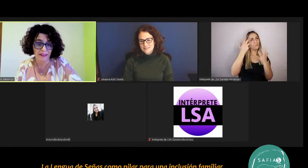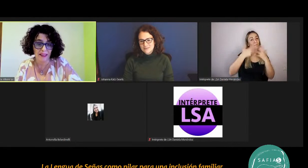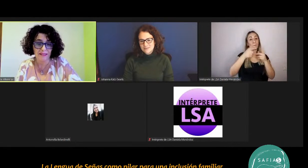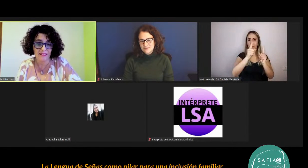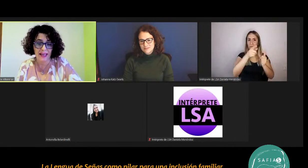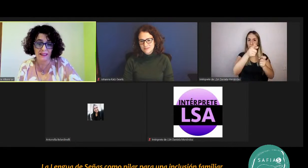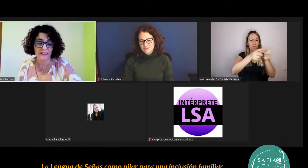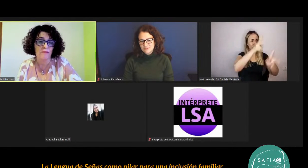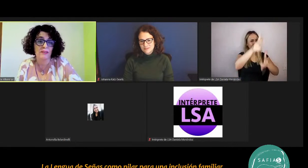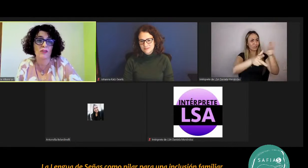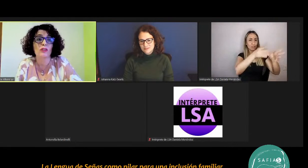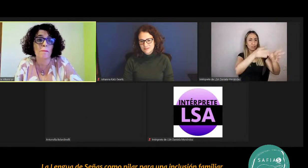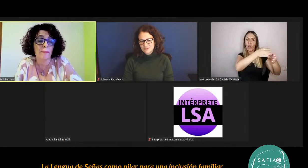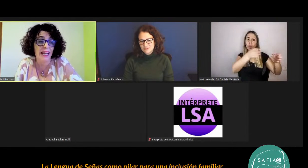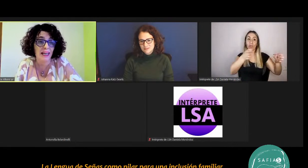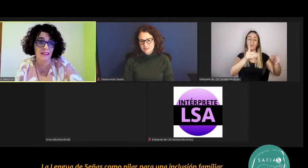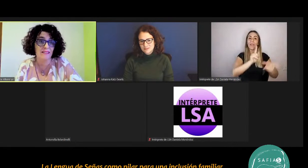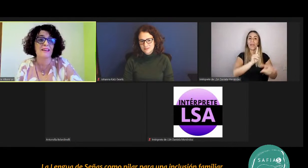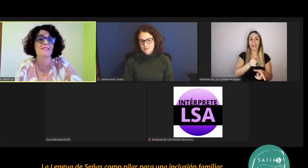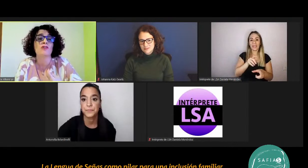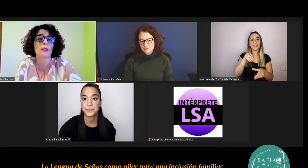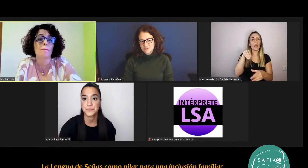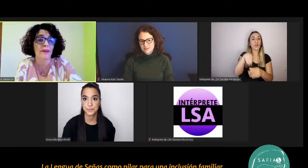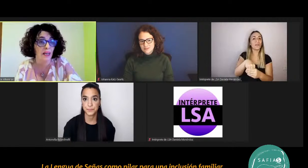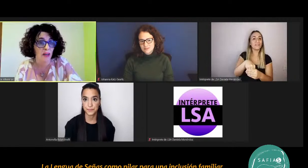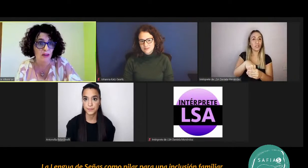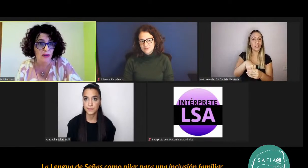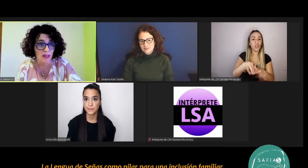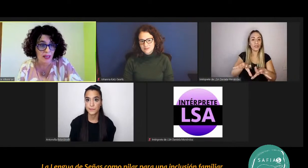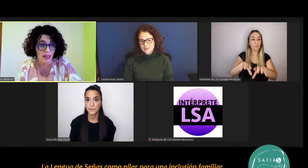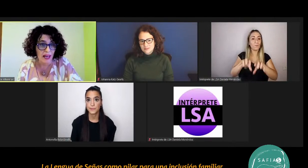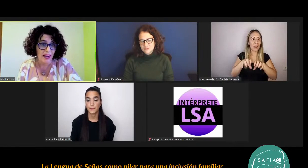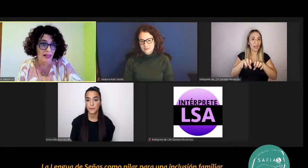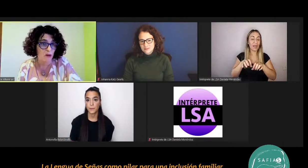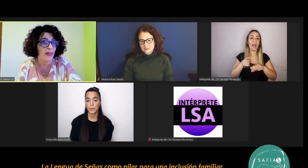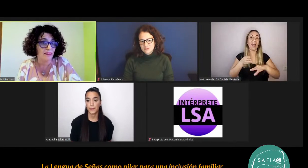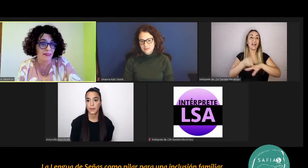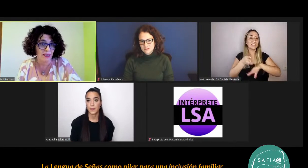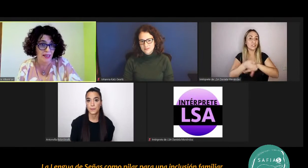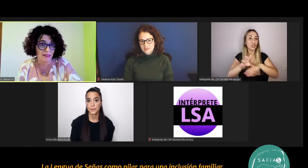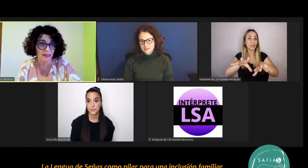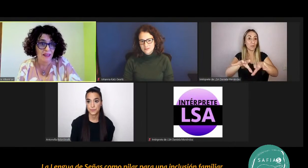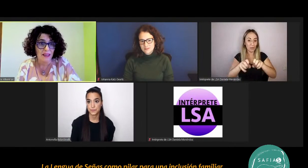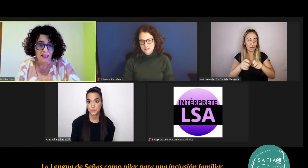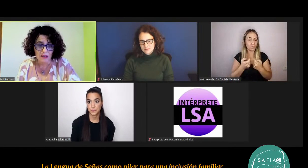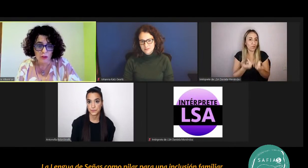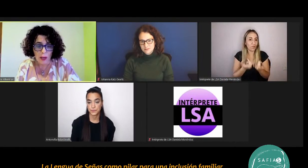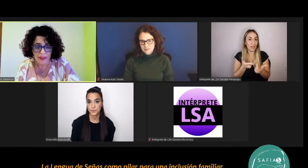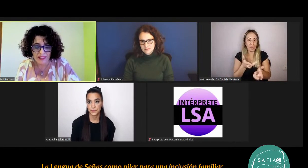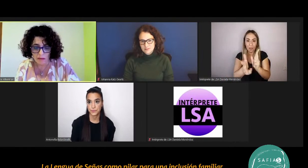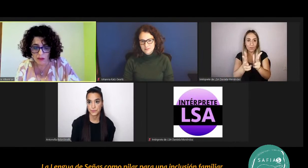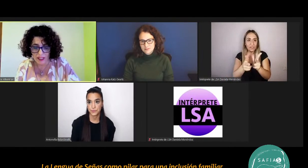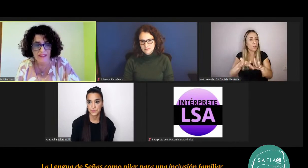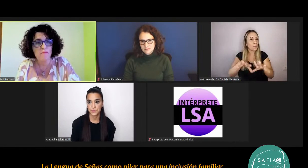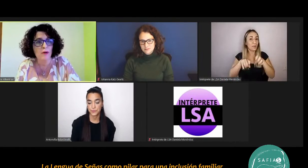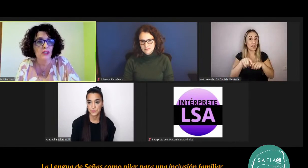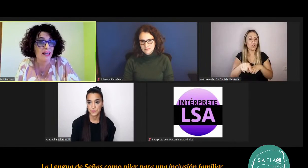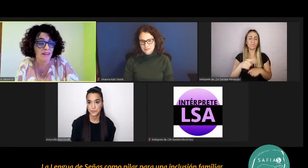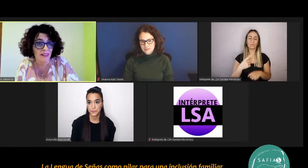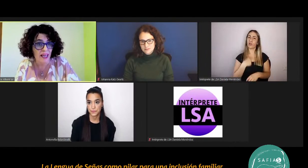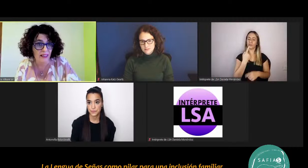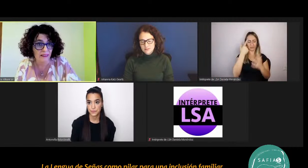planteás de esa intervención temprana, de ese acceso temprano a la lengua de señas, nosotras pensamos en